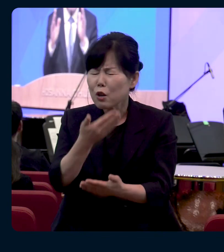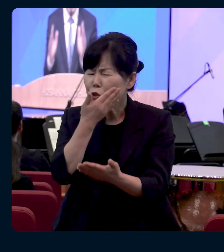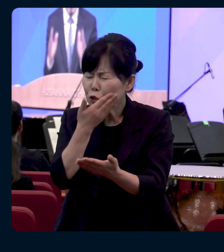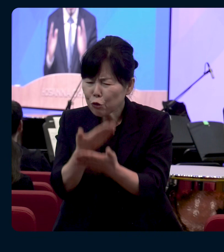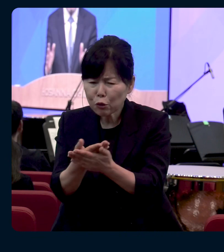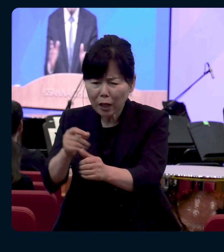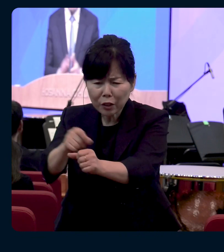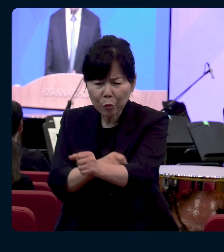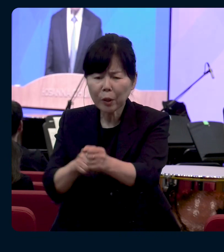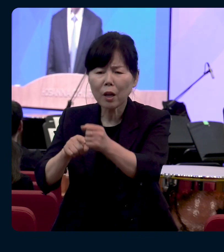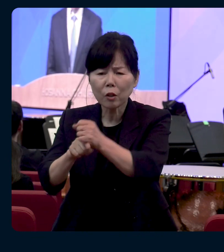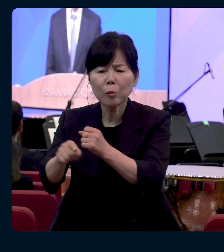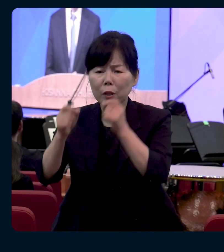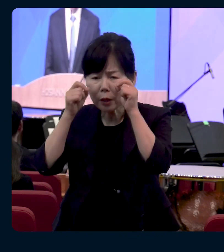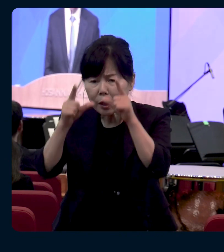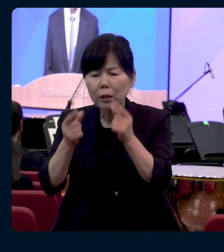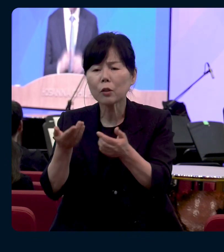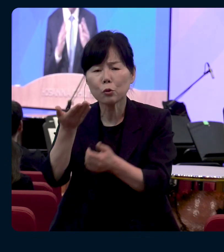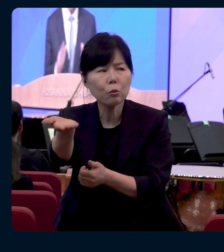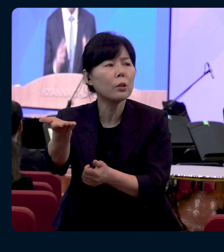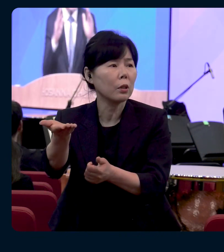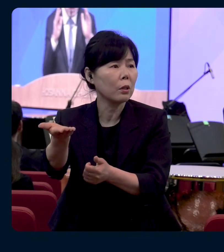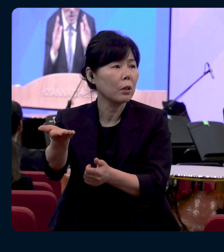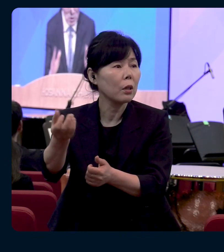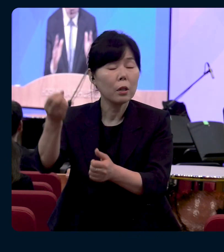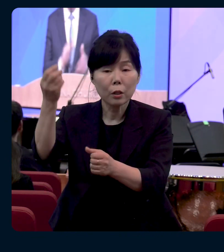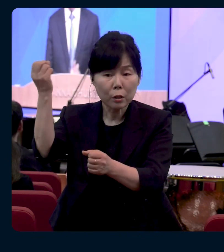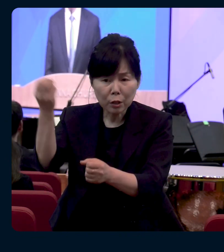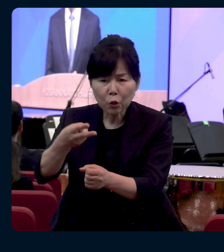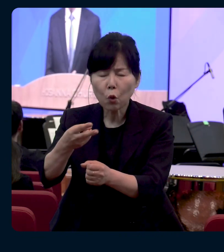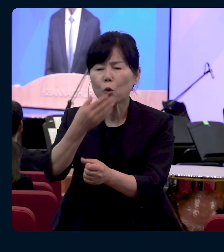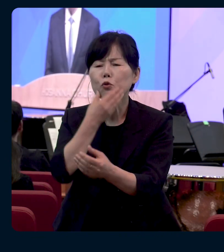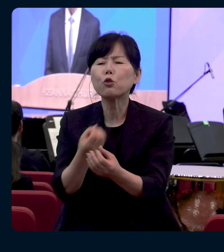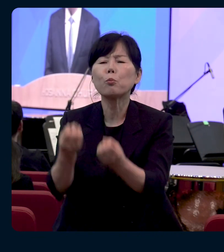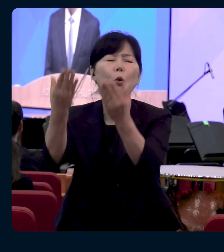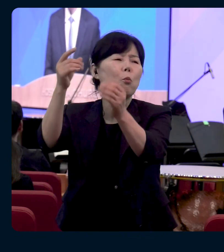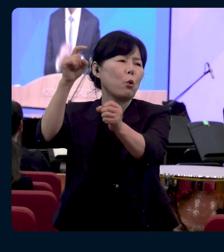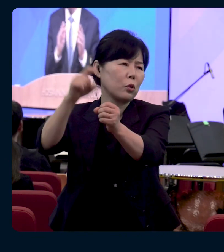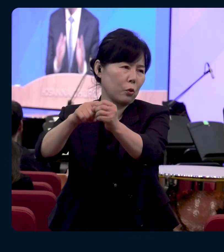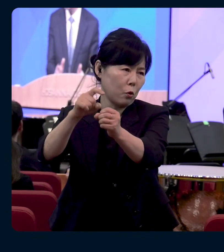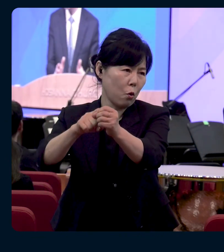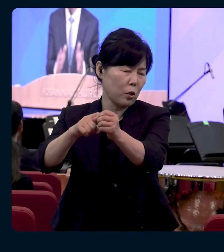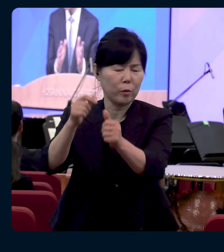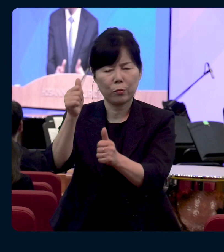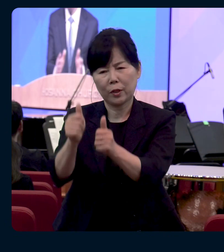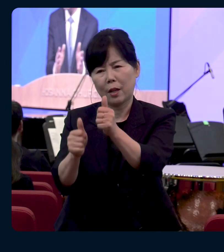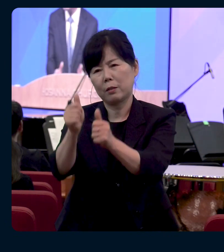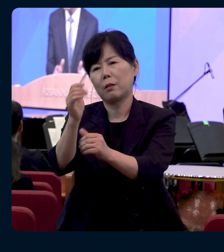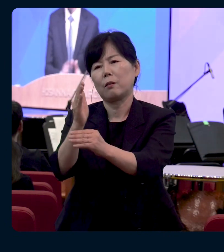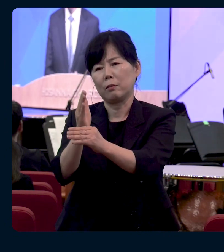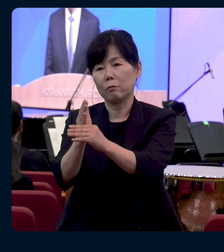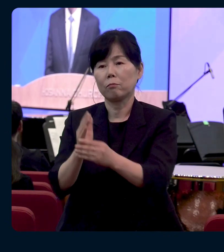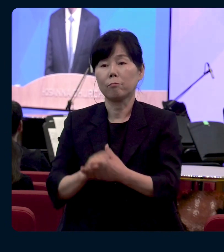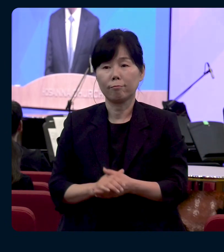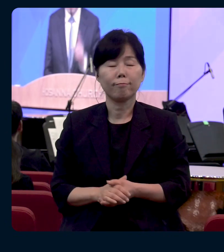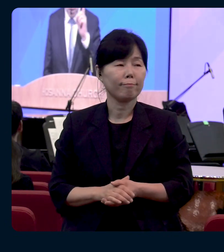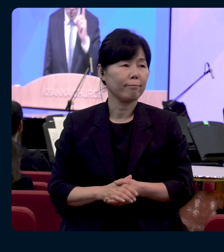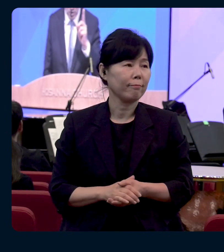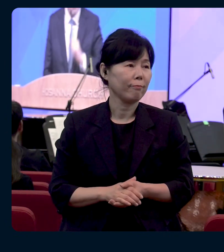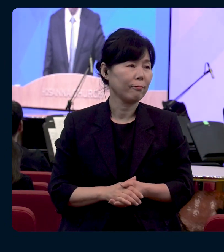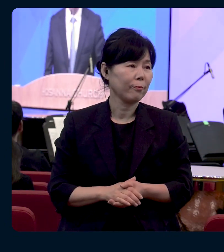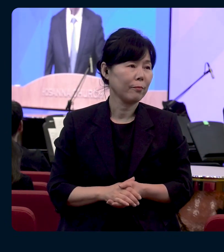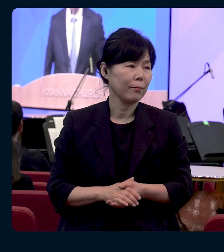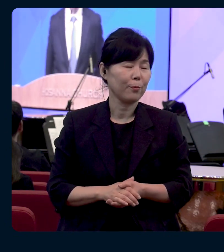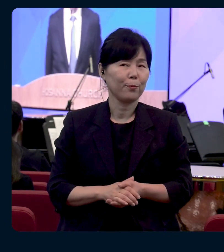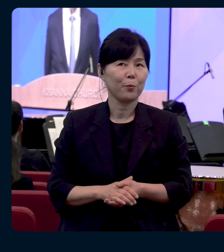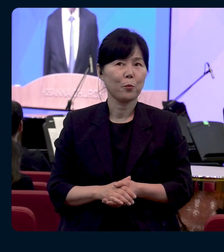주시려고 그렇게 하시는 거예요. 그리고 그걸 통해서 그들을 진정으로 축복하시려고 지금 그렇게 하고 계시다 하는 것이죠. 자,